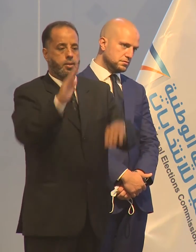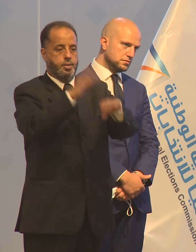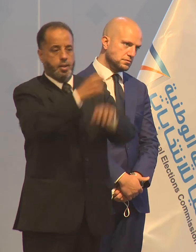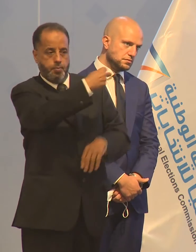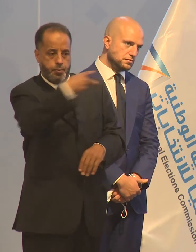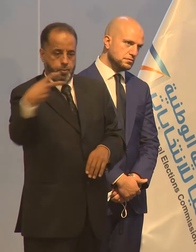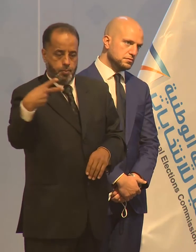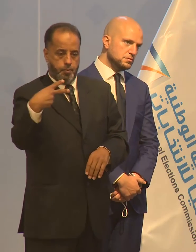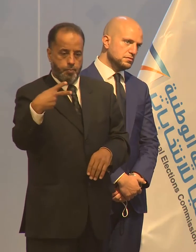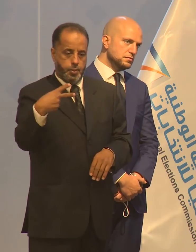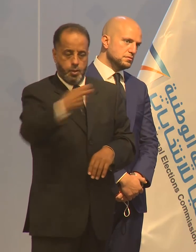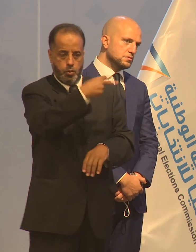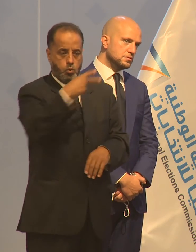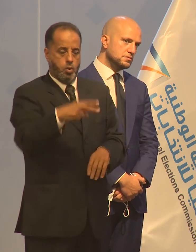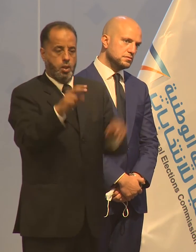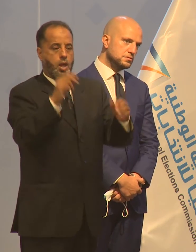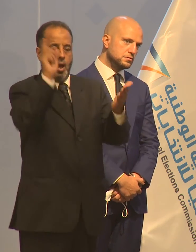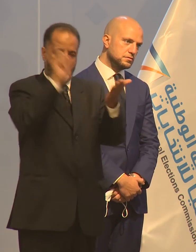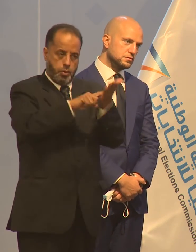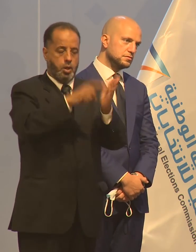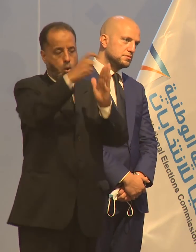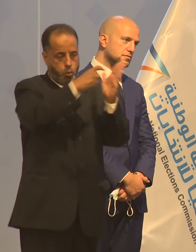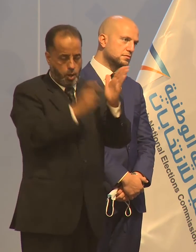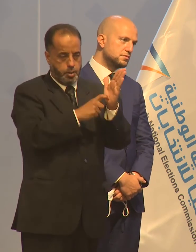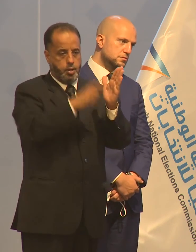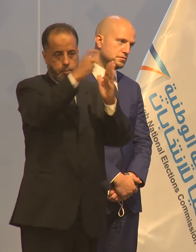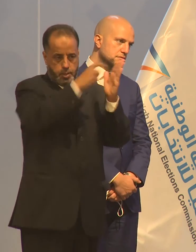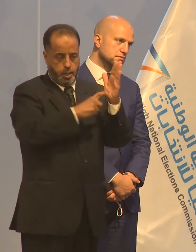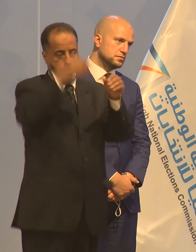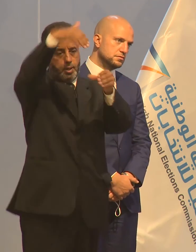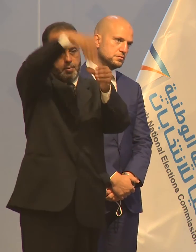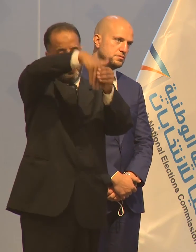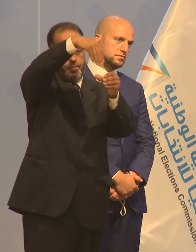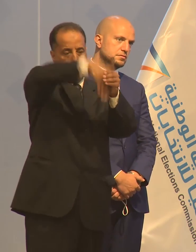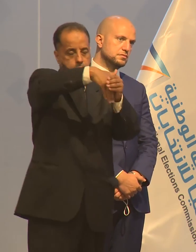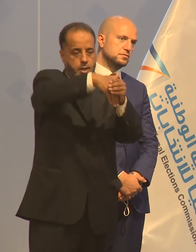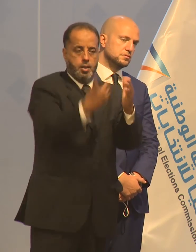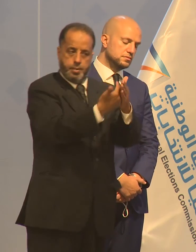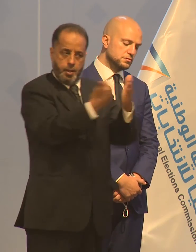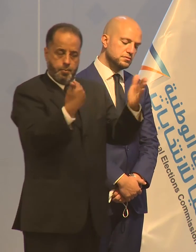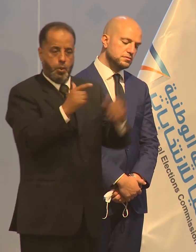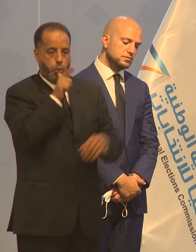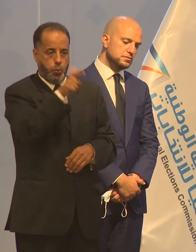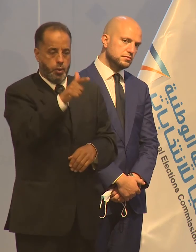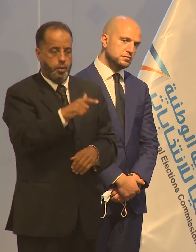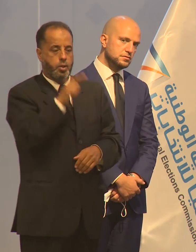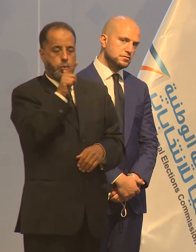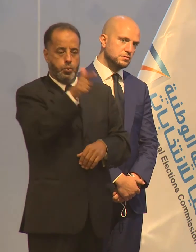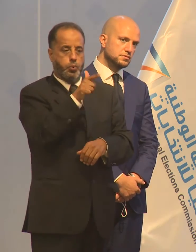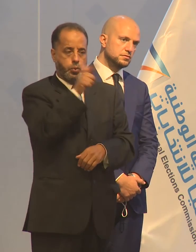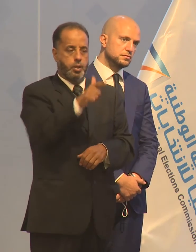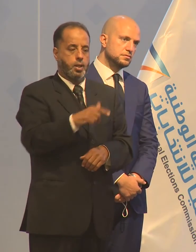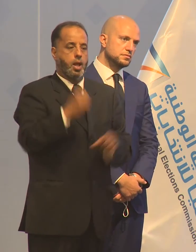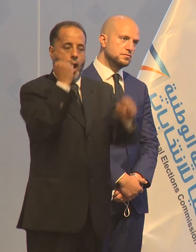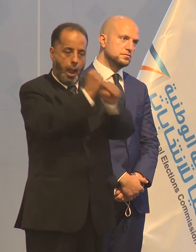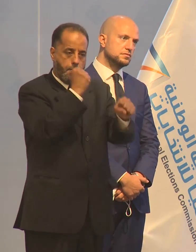يتم استقاق وأصدار القوانين والتشريعات الانتخابية. وبالتالي حتى